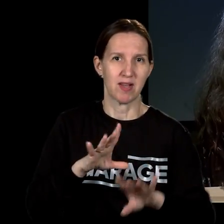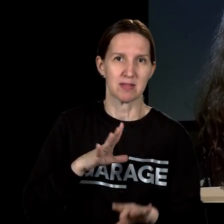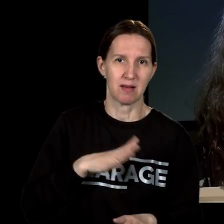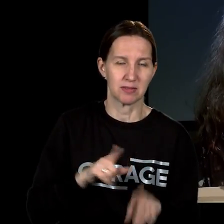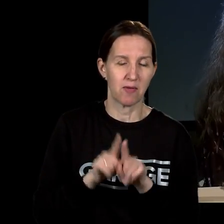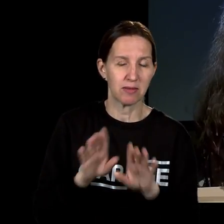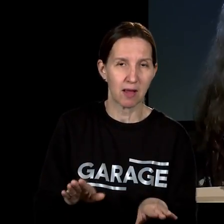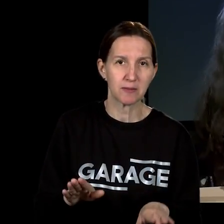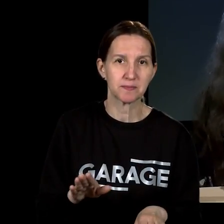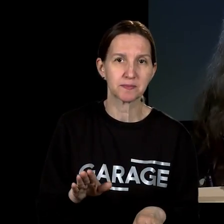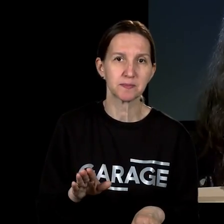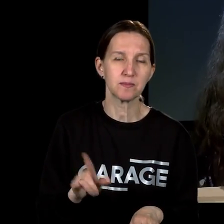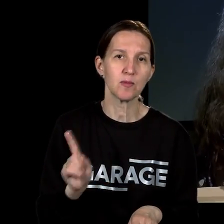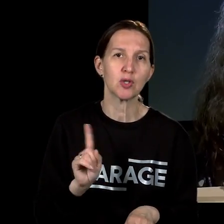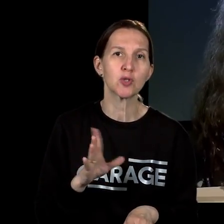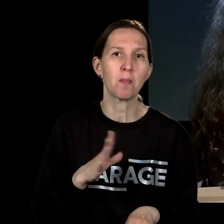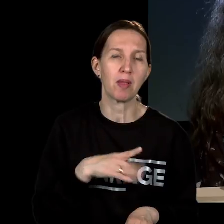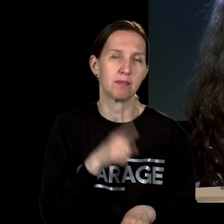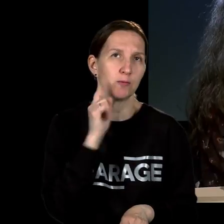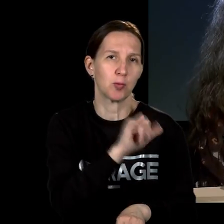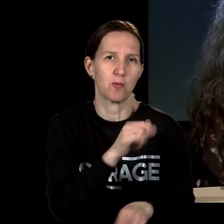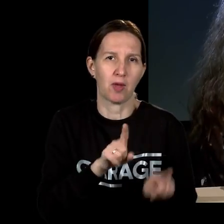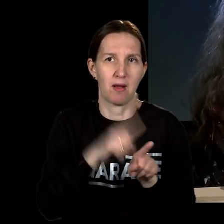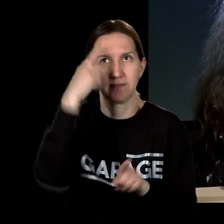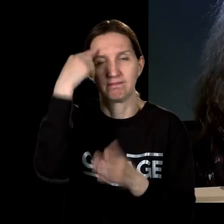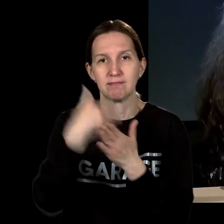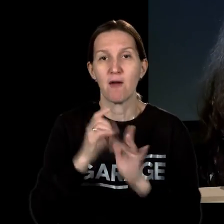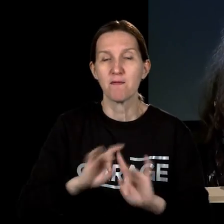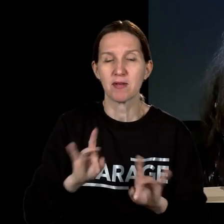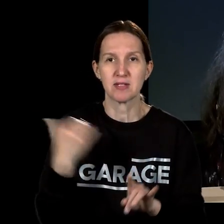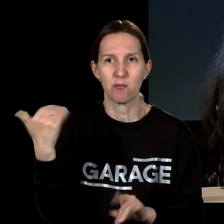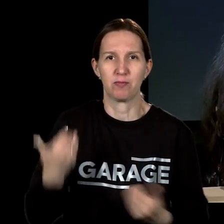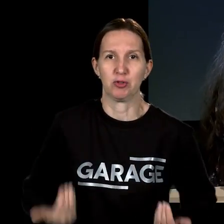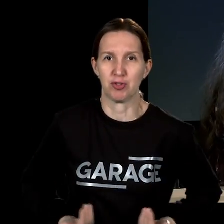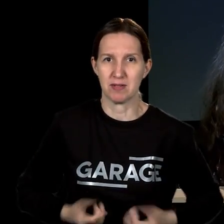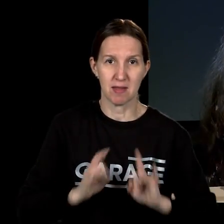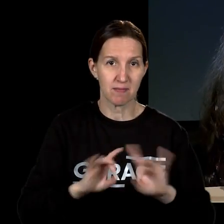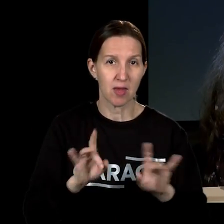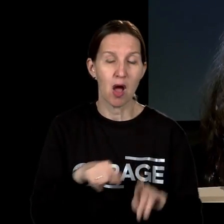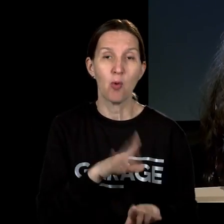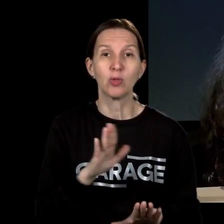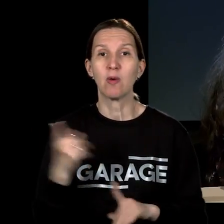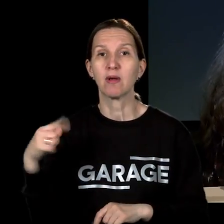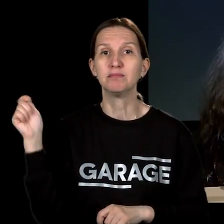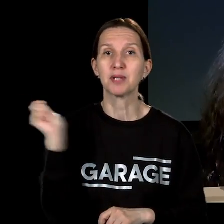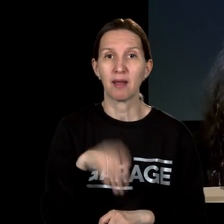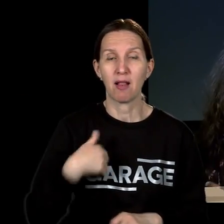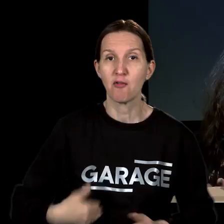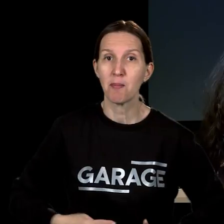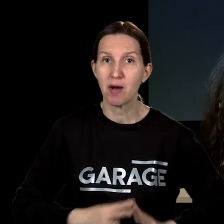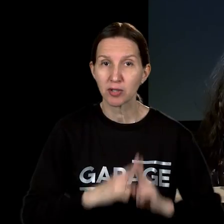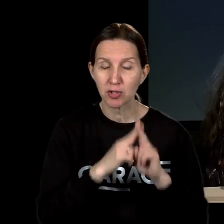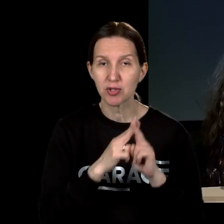бы существует такая апокрифическая версия, которая, скорее всего, все-таки апокрифическая, что просто вот он, как только он приезжает в Париж, начинает